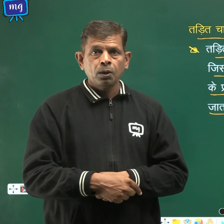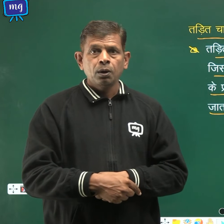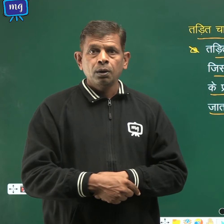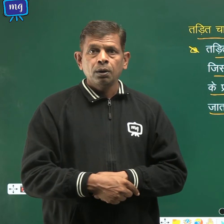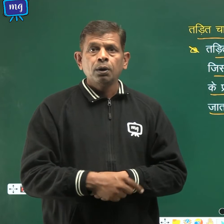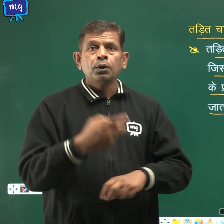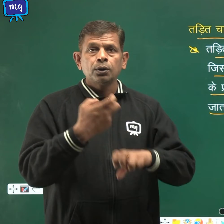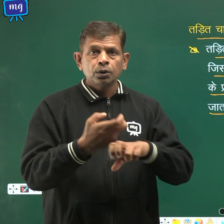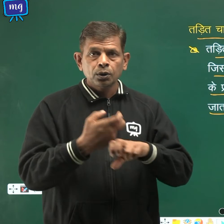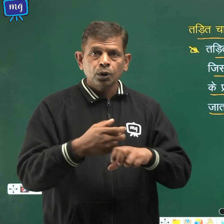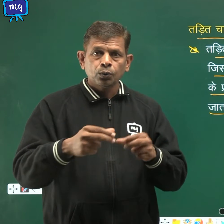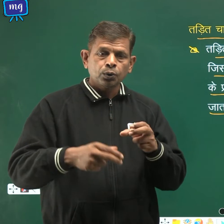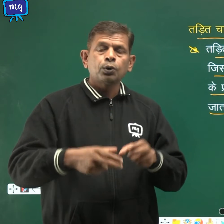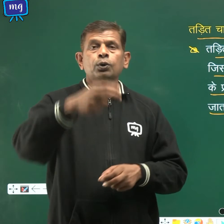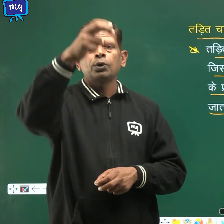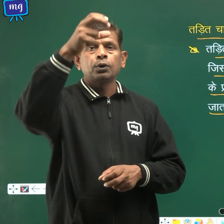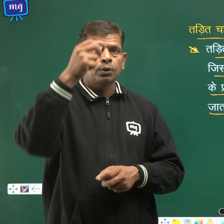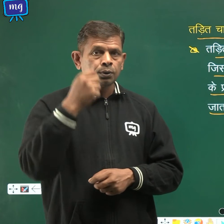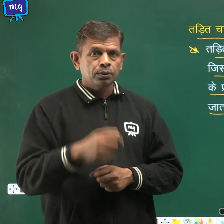धातु की छड़ का